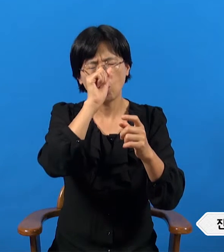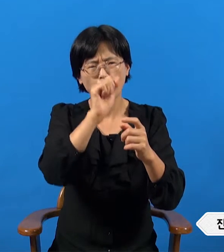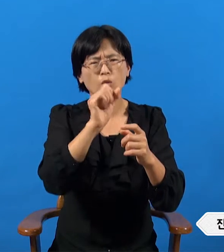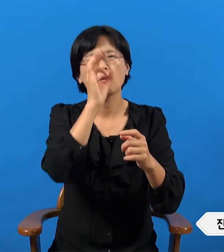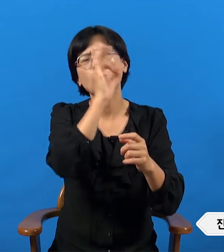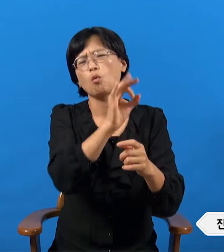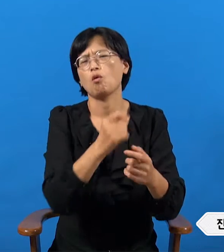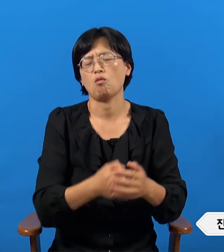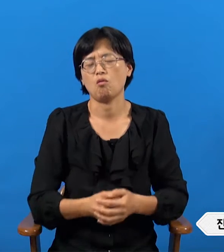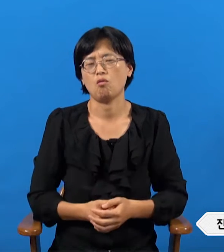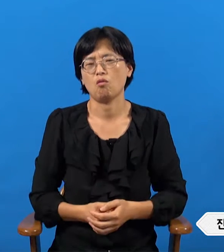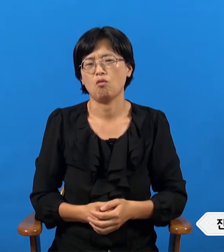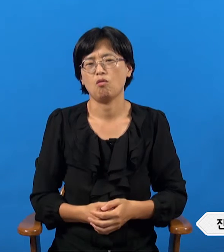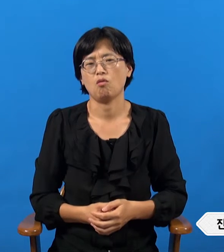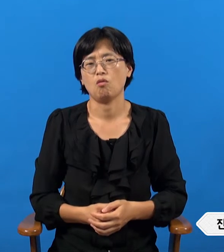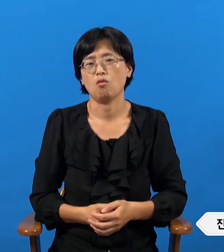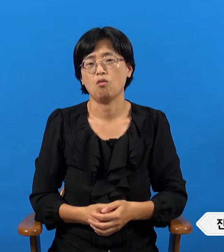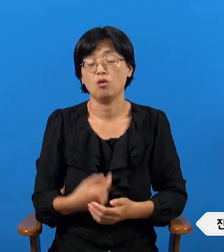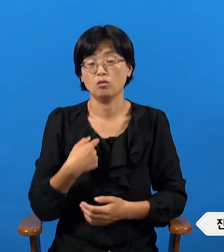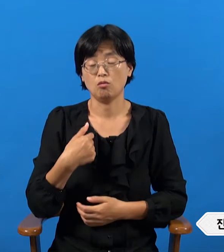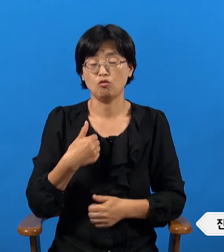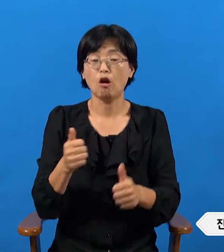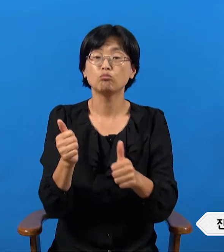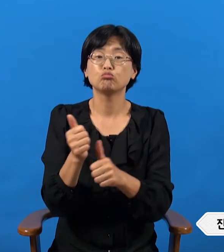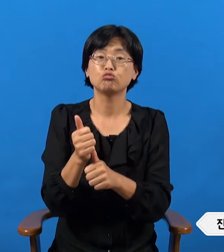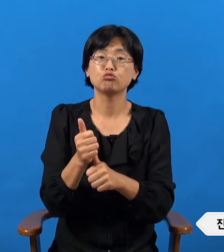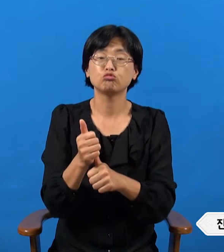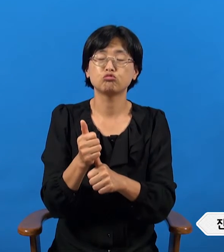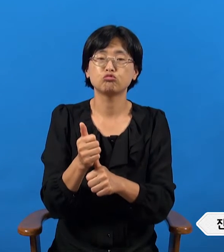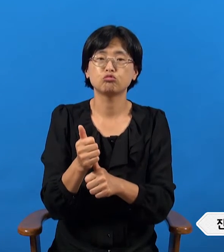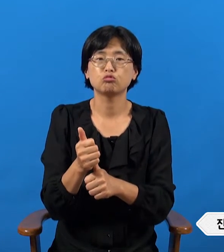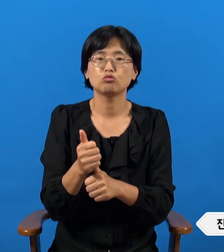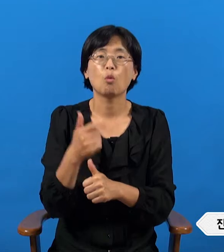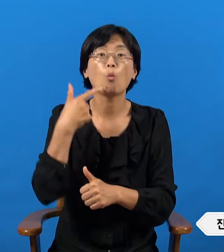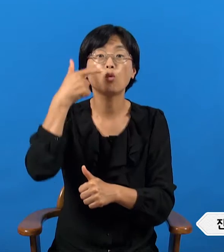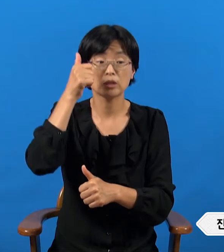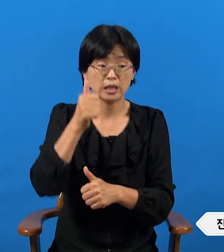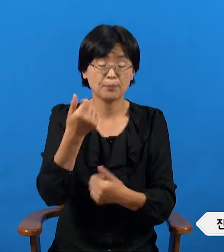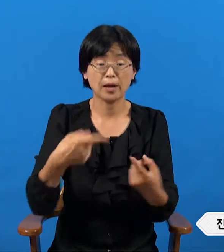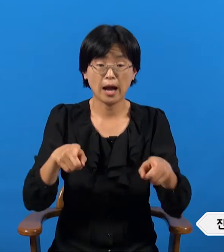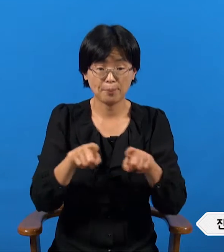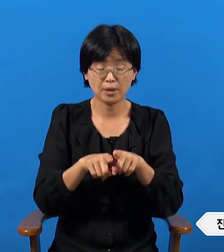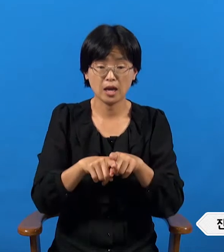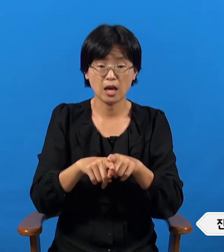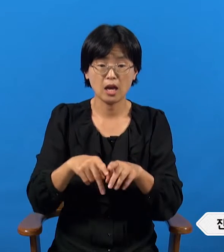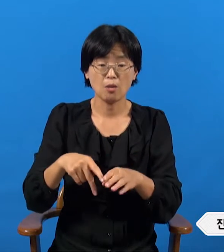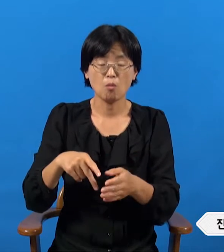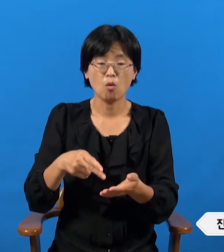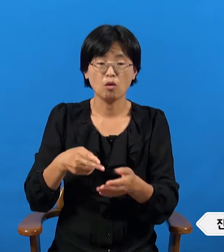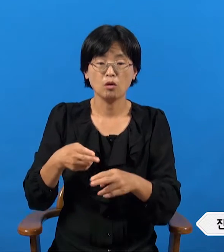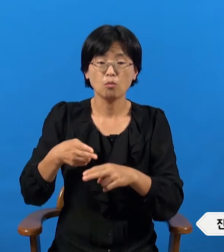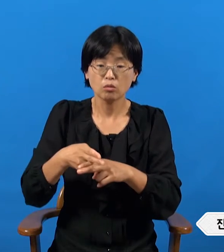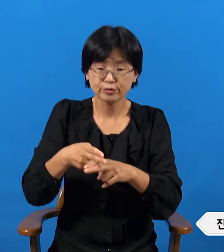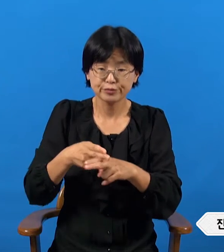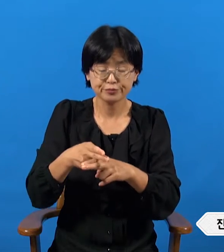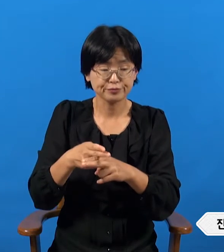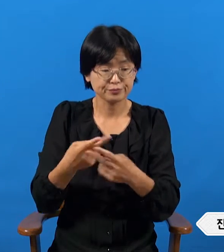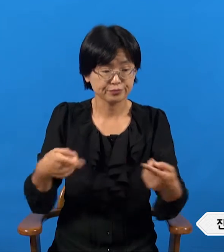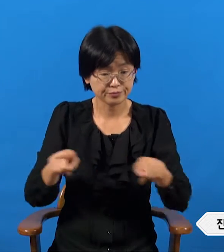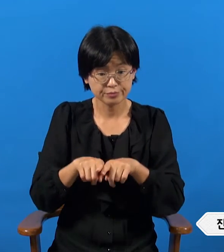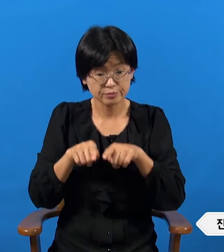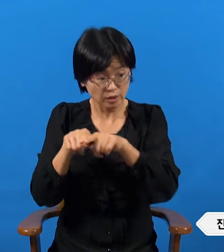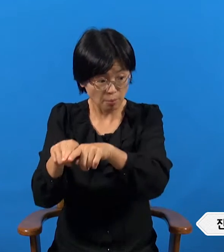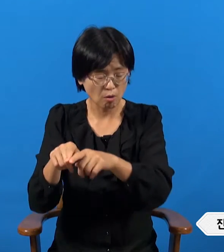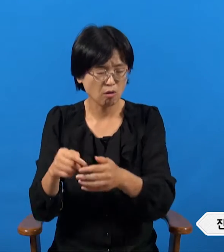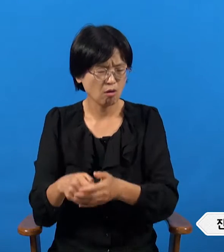좋아 보이기 때문입니다. 저도 우리 부목사님들하고 스테이크하우스에 가면 목사님들 스테이크가 제 거보다